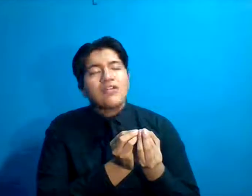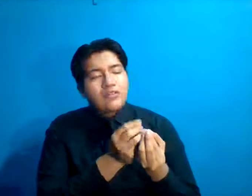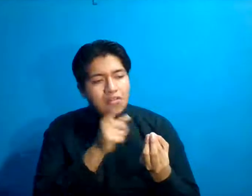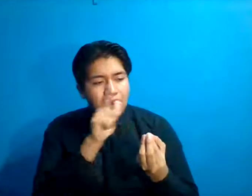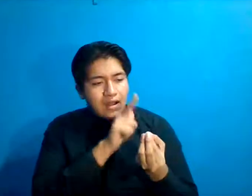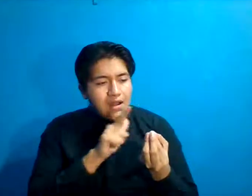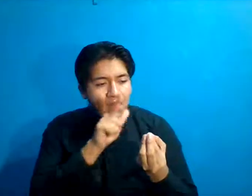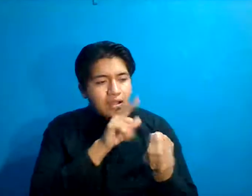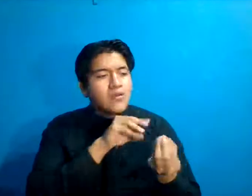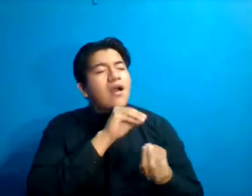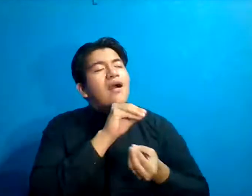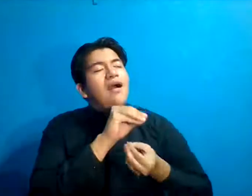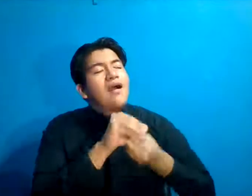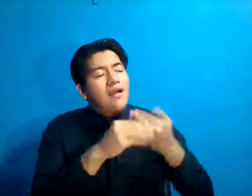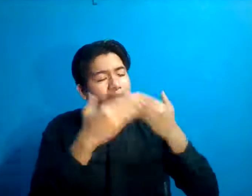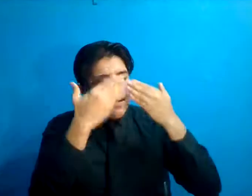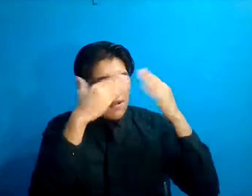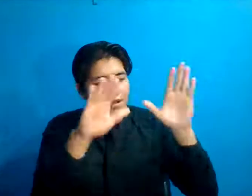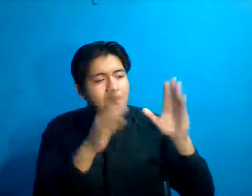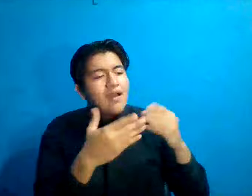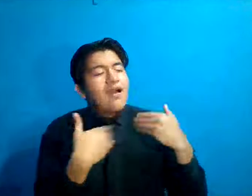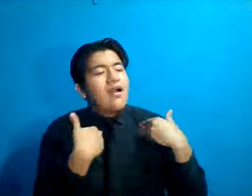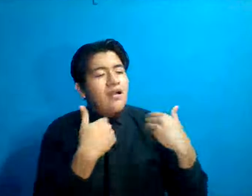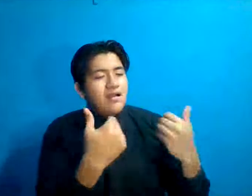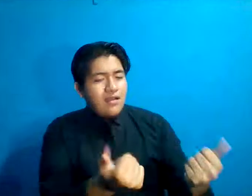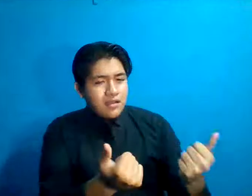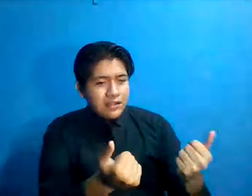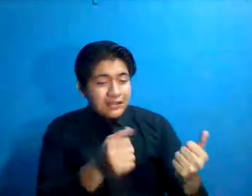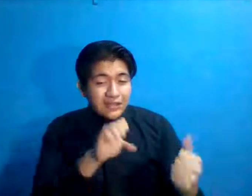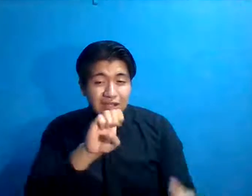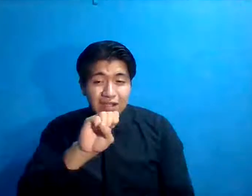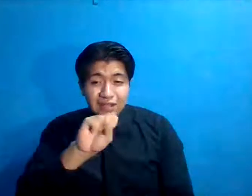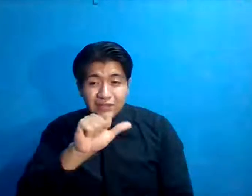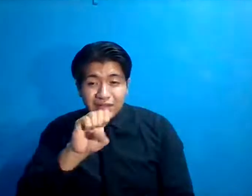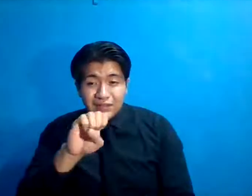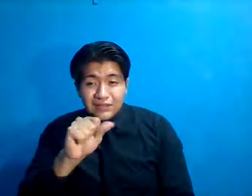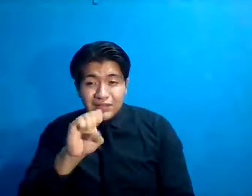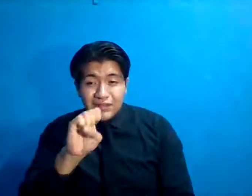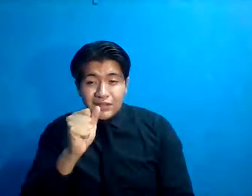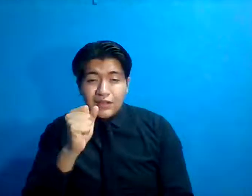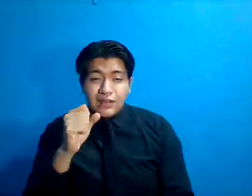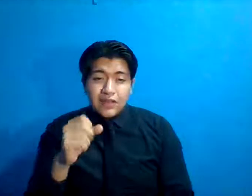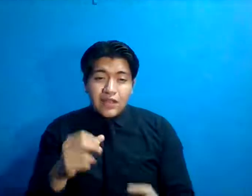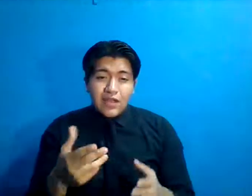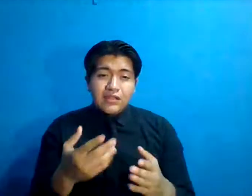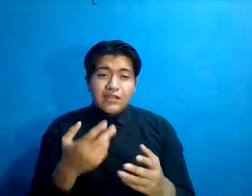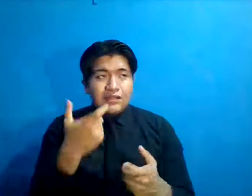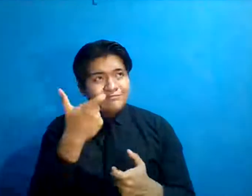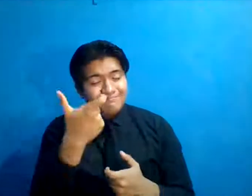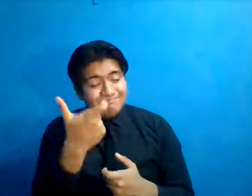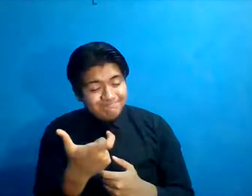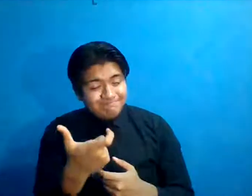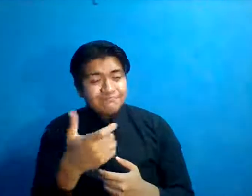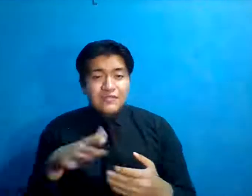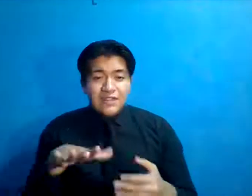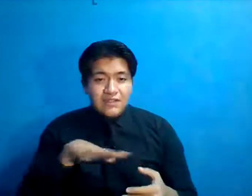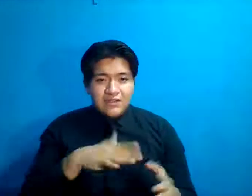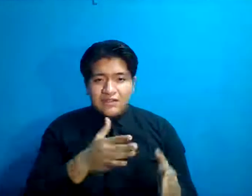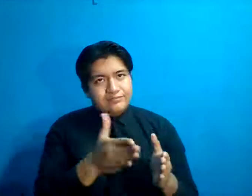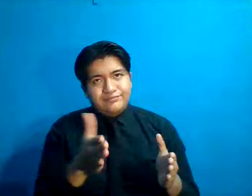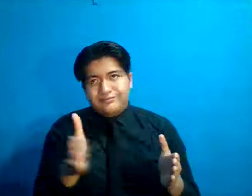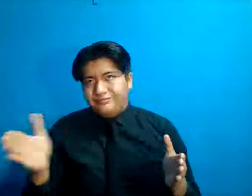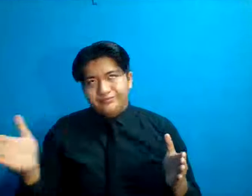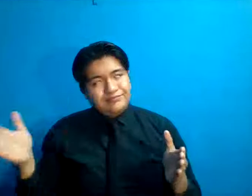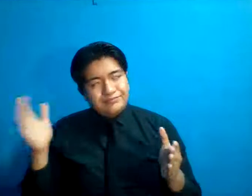lengua. Es un curso que está diseñado para 60 horas, tiene un costo, y bueno, o